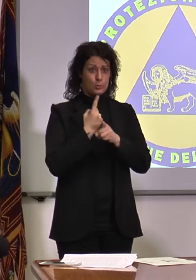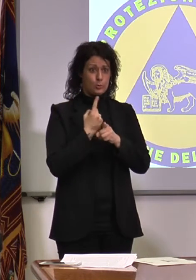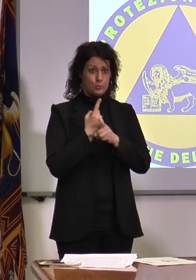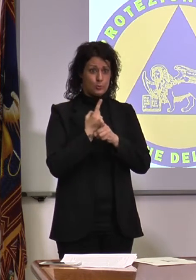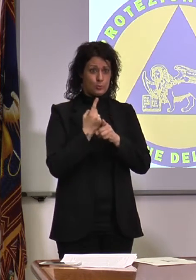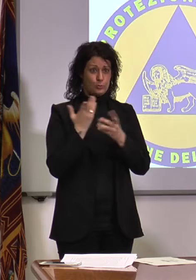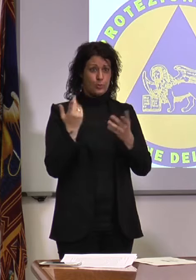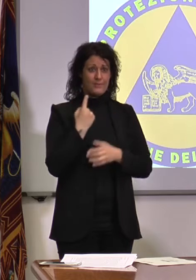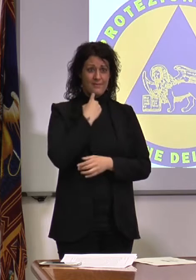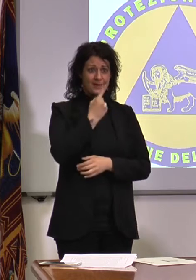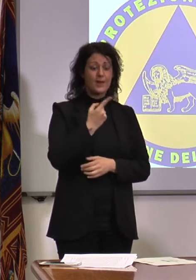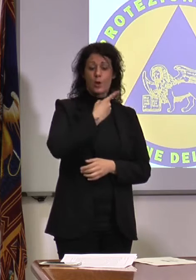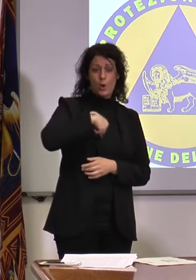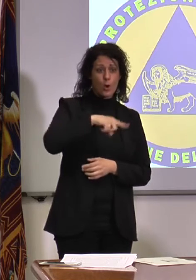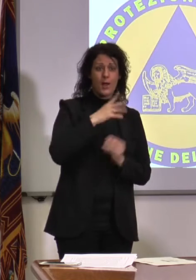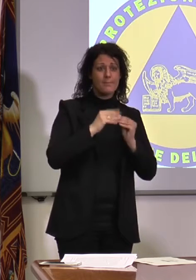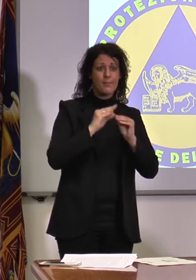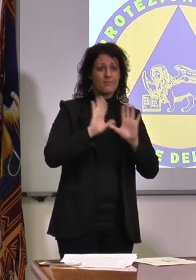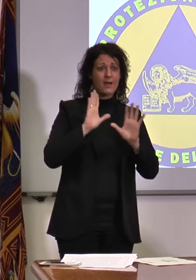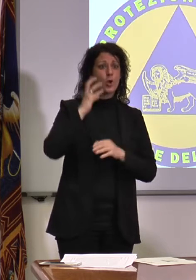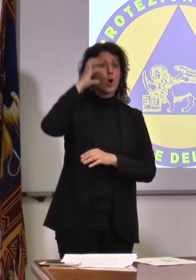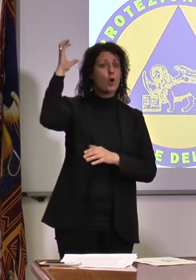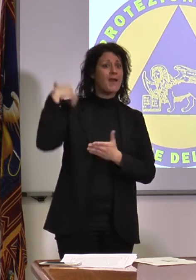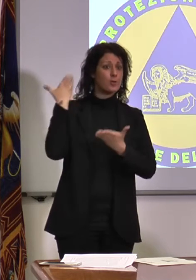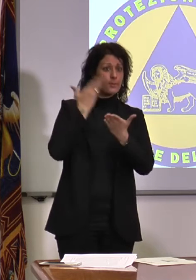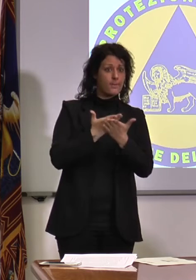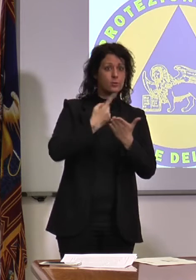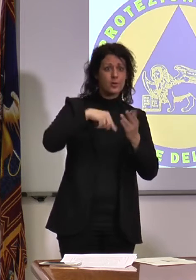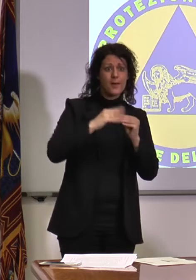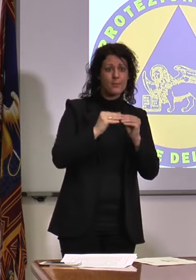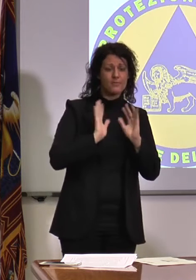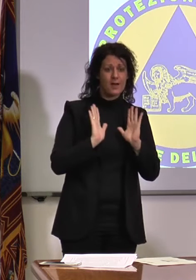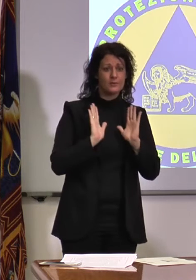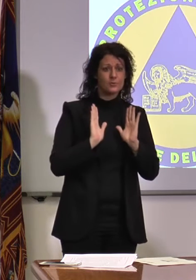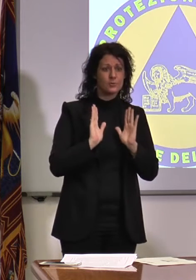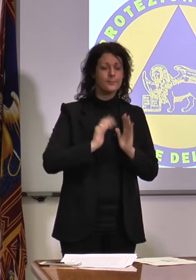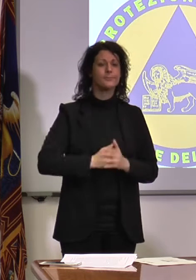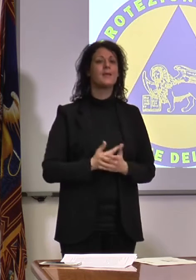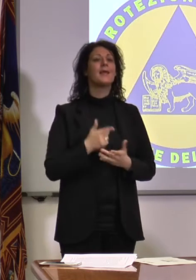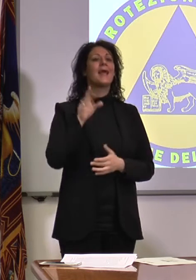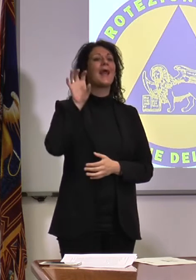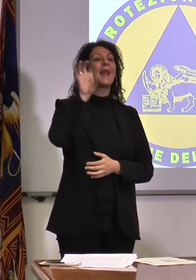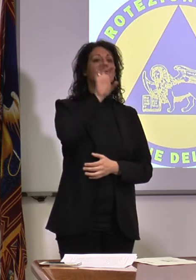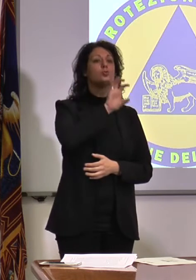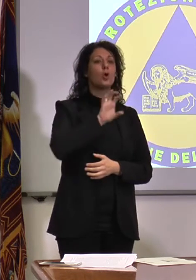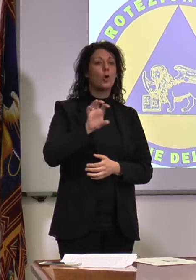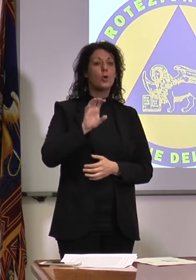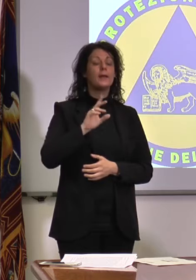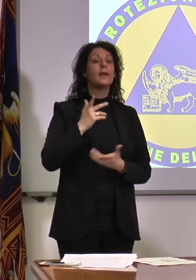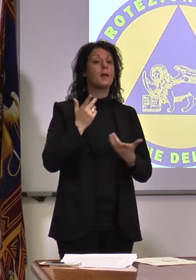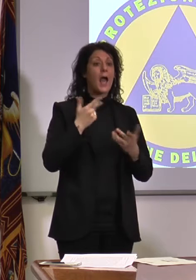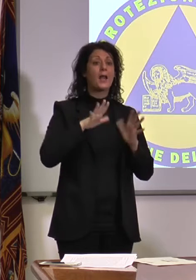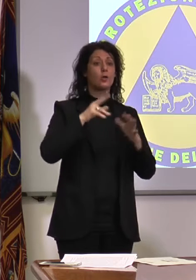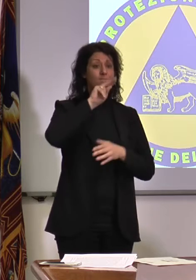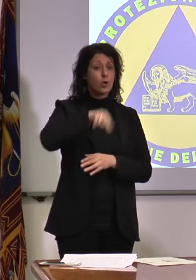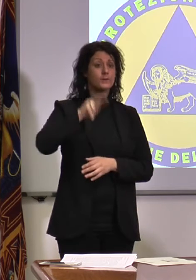tutto quello che il governo ci ha proposto. Non si ricorda mai nessuno, ma le regioni hanno votato tutti i